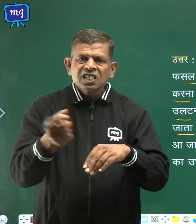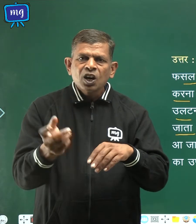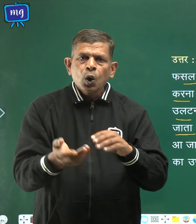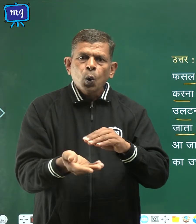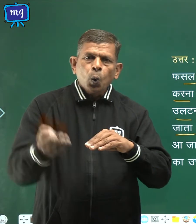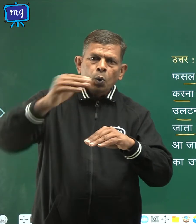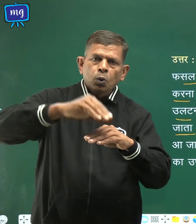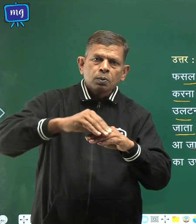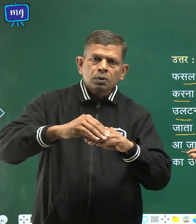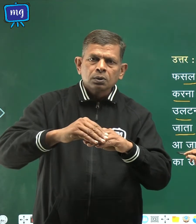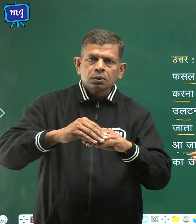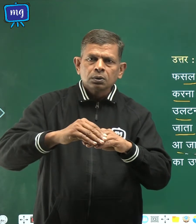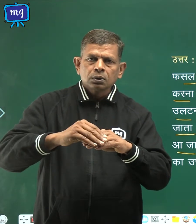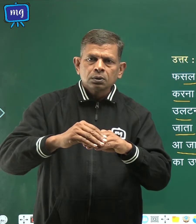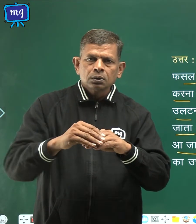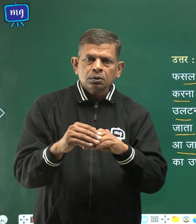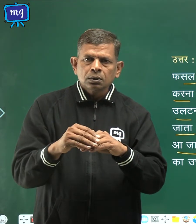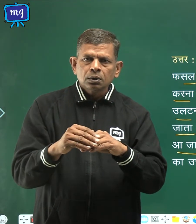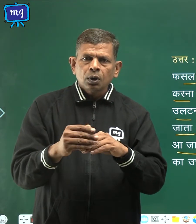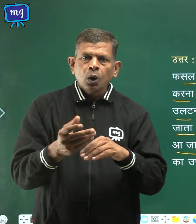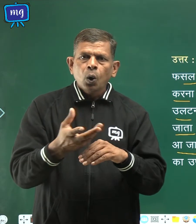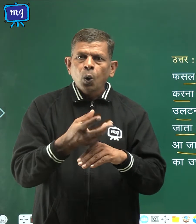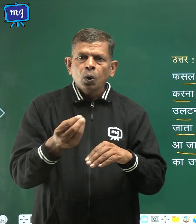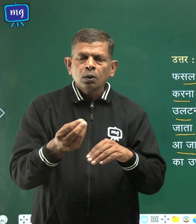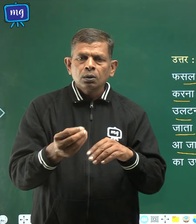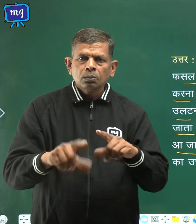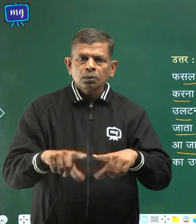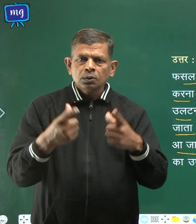ऊपर आ जाते हैं और पौधे